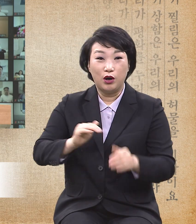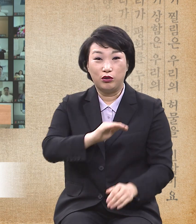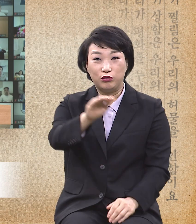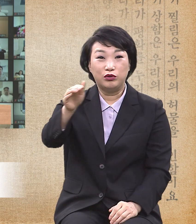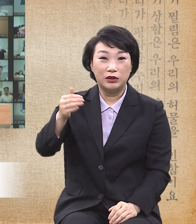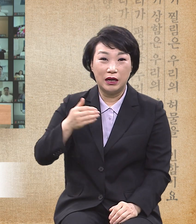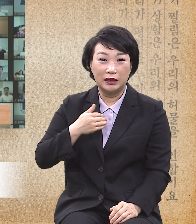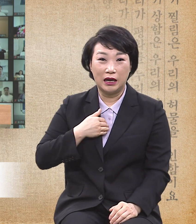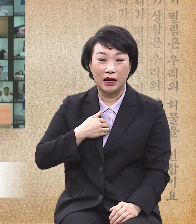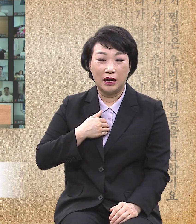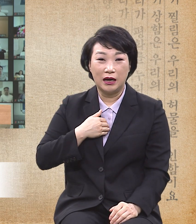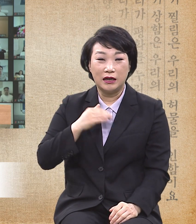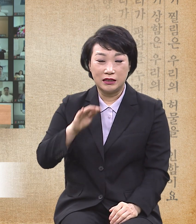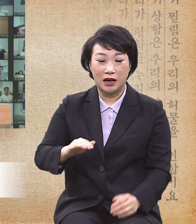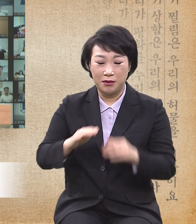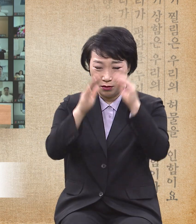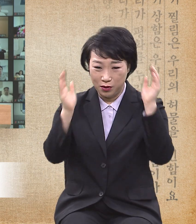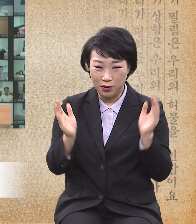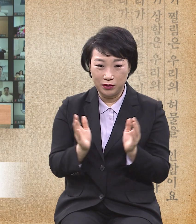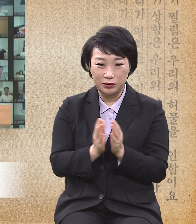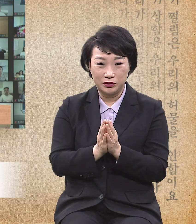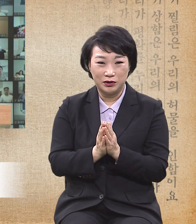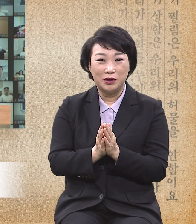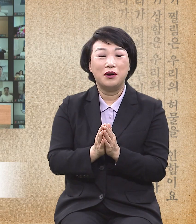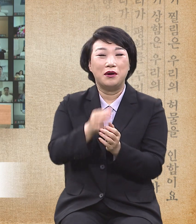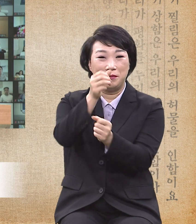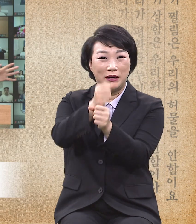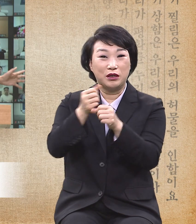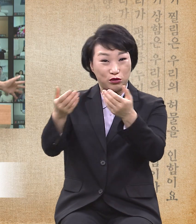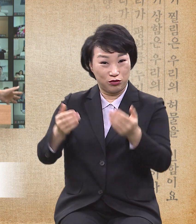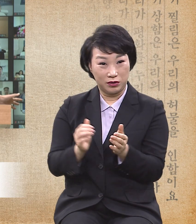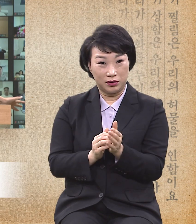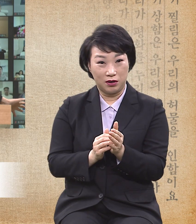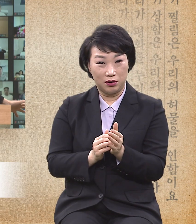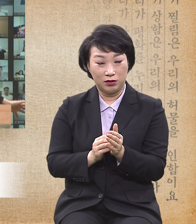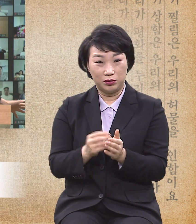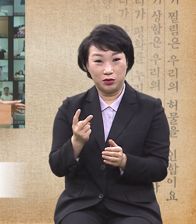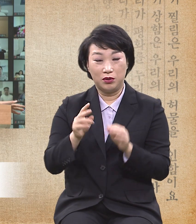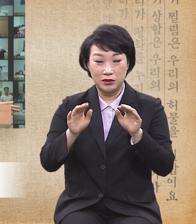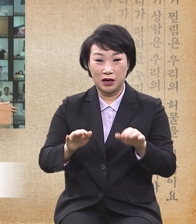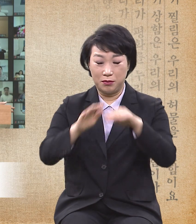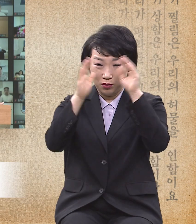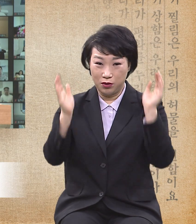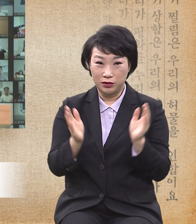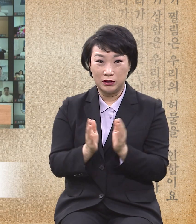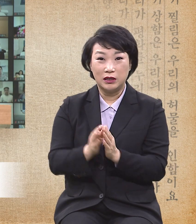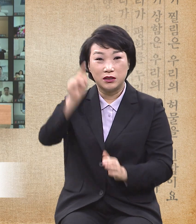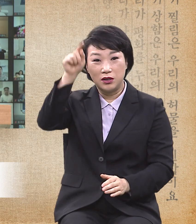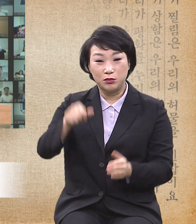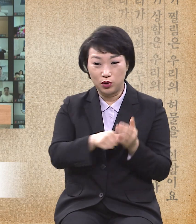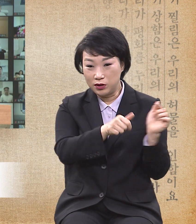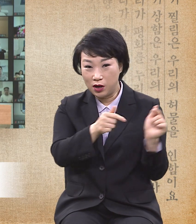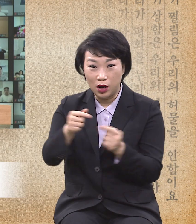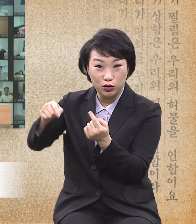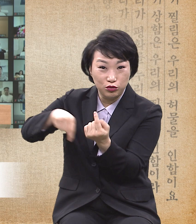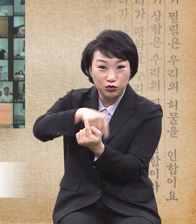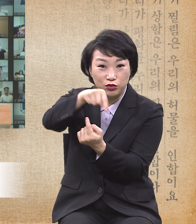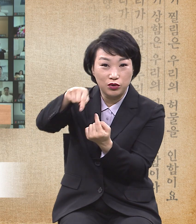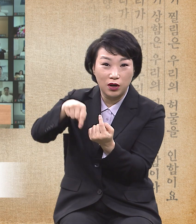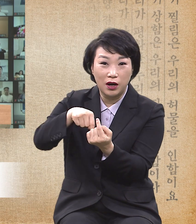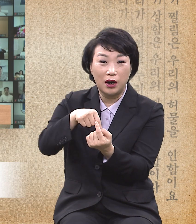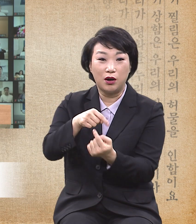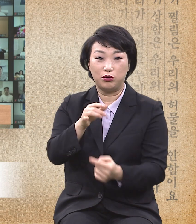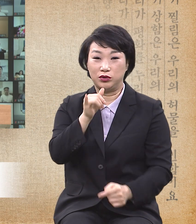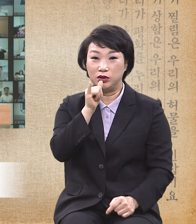우리 모든 인간들을 지으시고 그리고 모든 천지 만물을 운영해